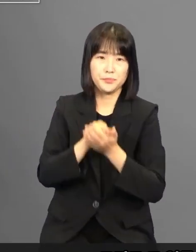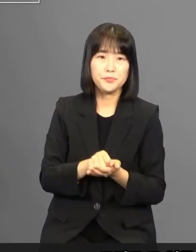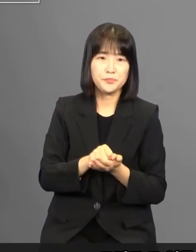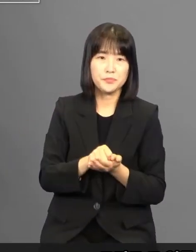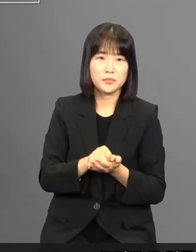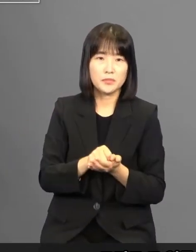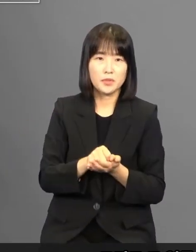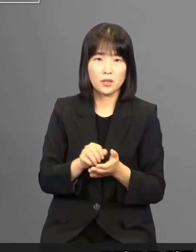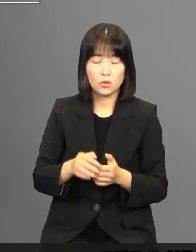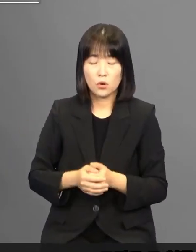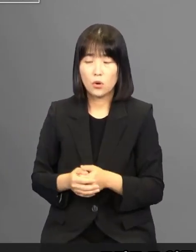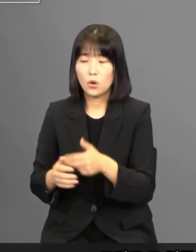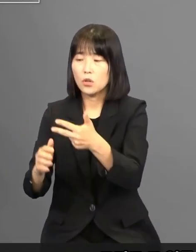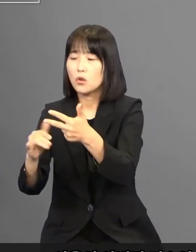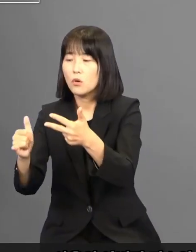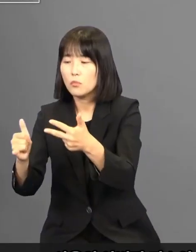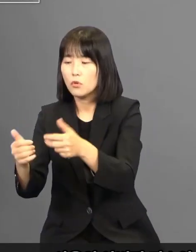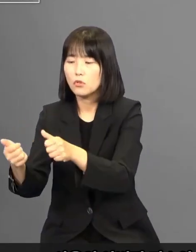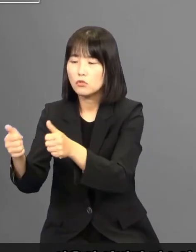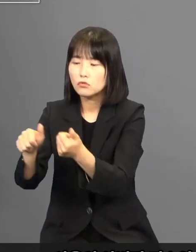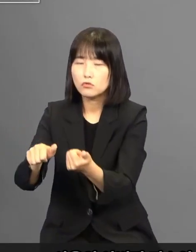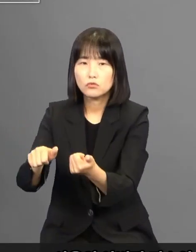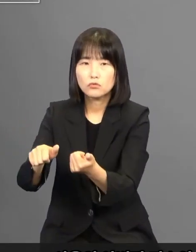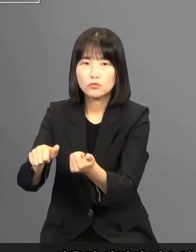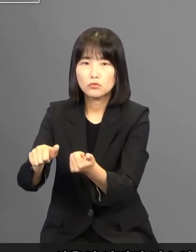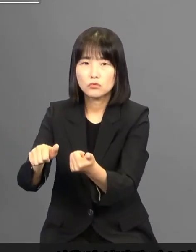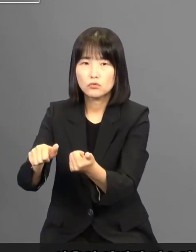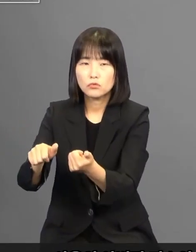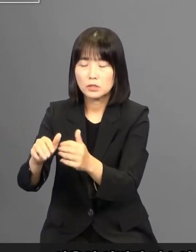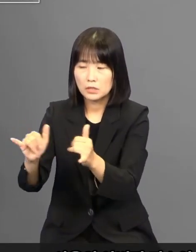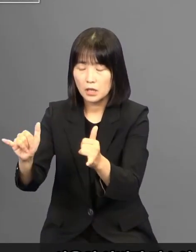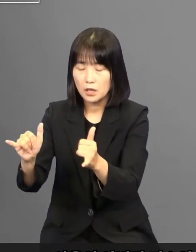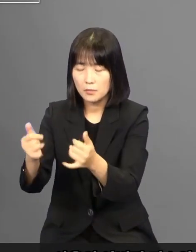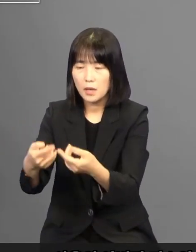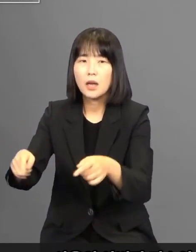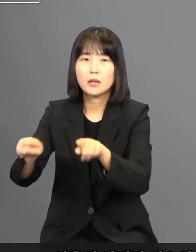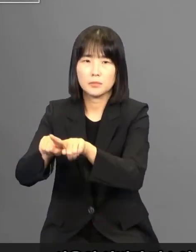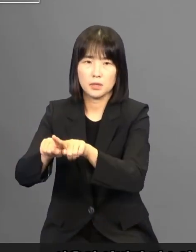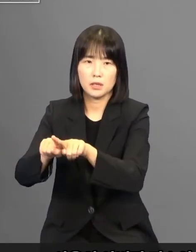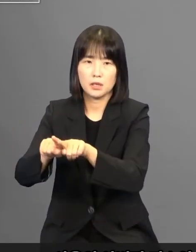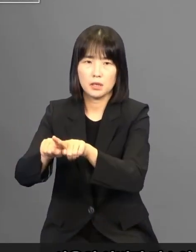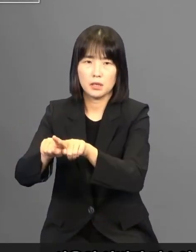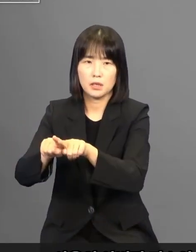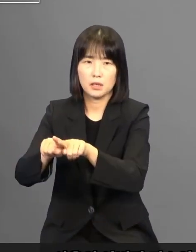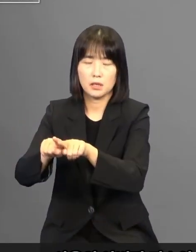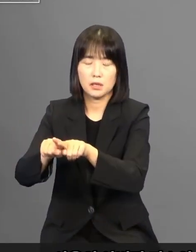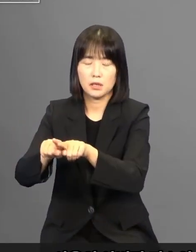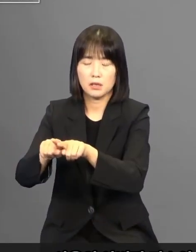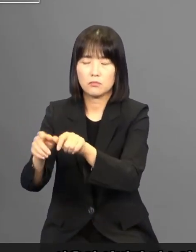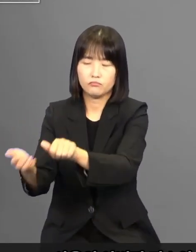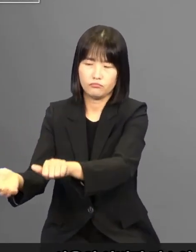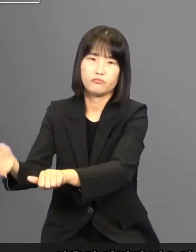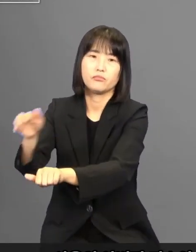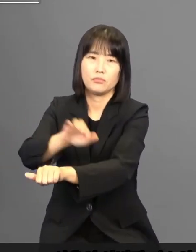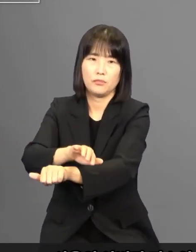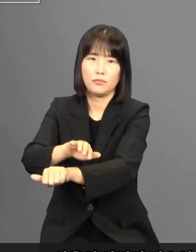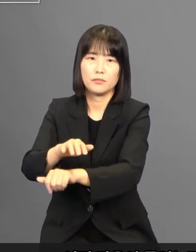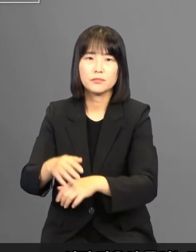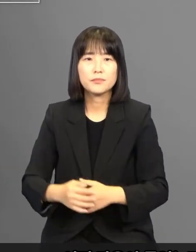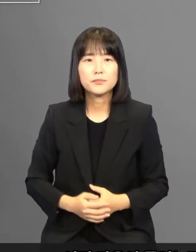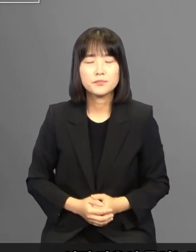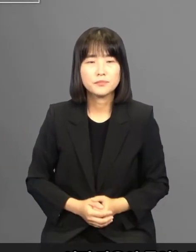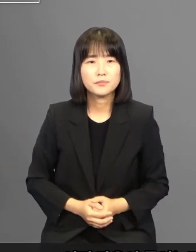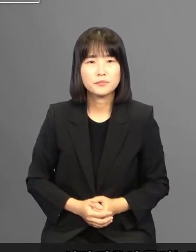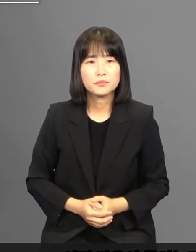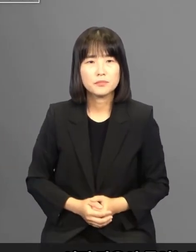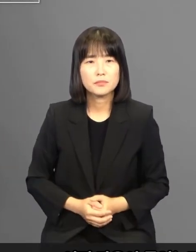7명의 후손들의 뼈와 함께 사울의 아버지 기스의 그 무덤에 합장을 함께 하는 거예요.